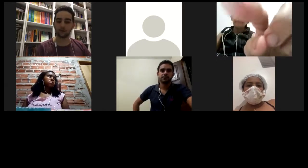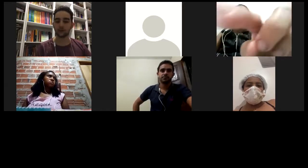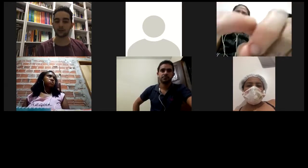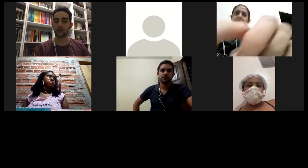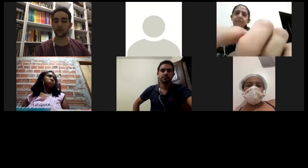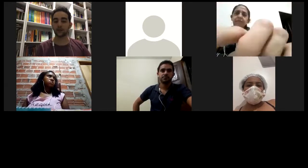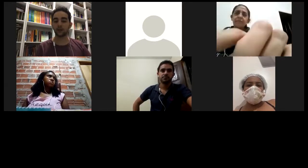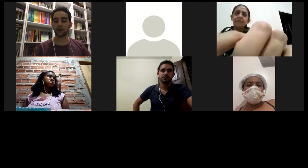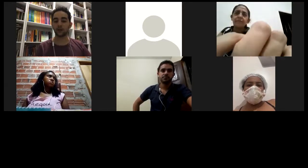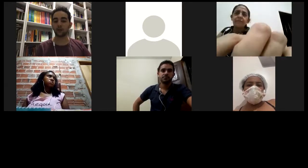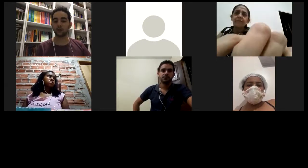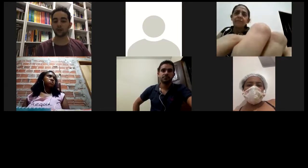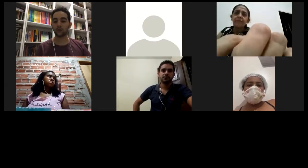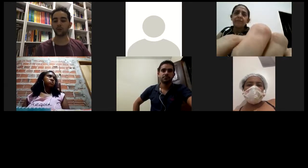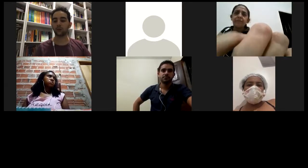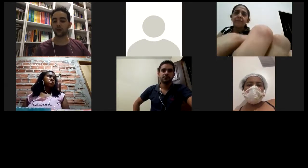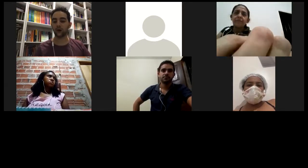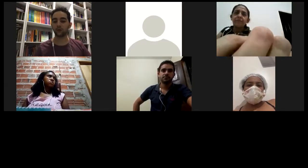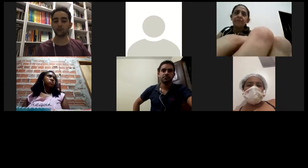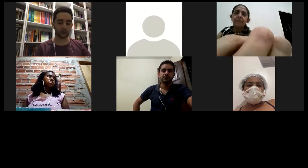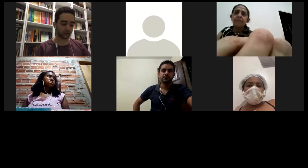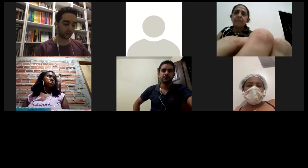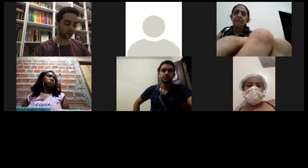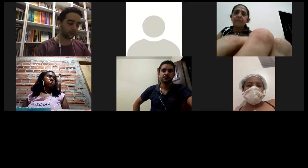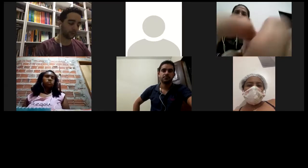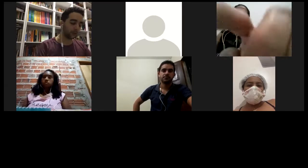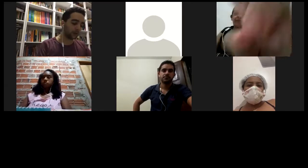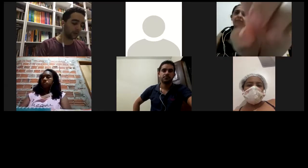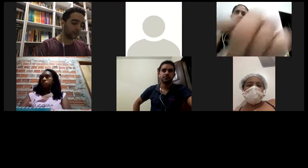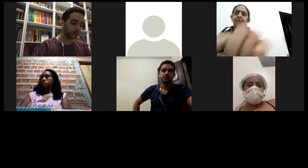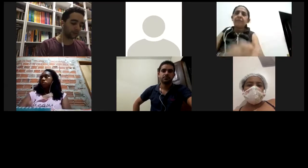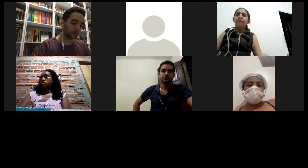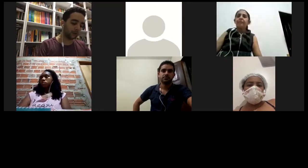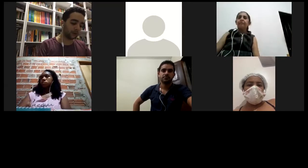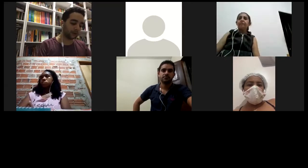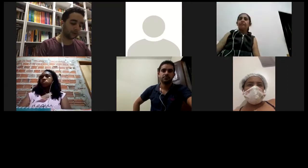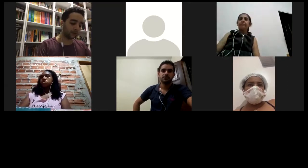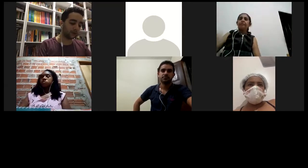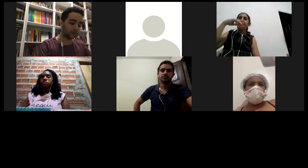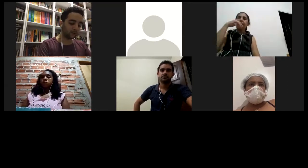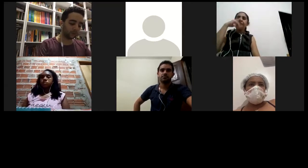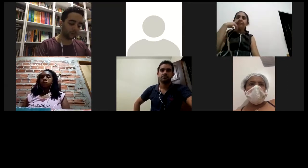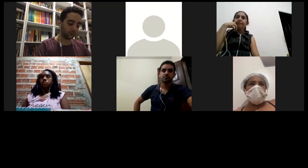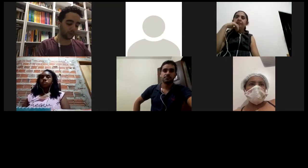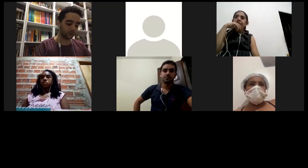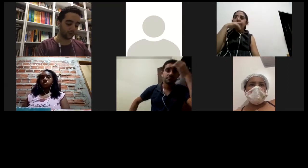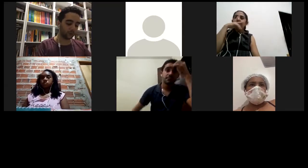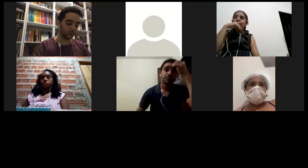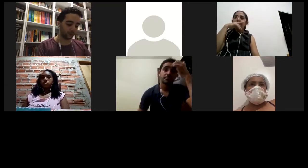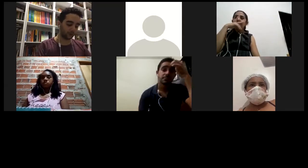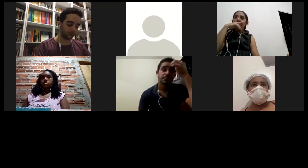que vocês já têm uma quantidade de vocabulário muito grande. Pronto. Então, alfabeto manual,